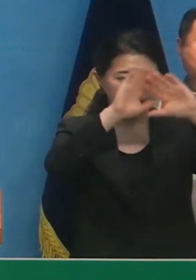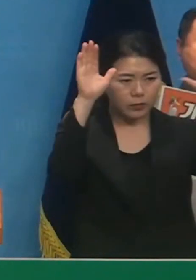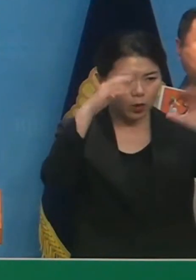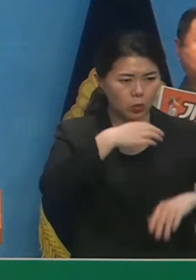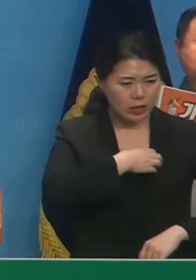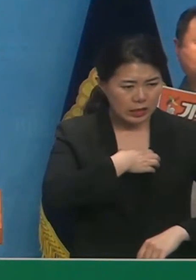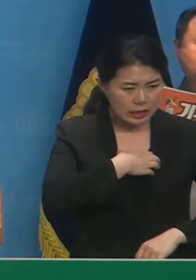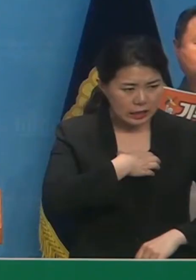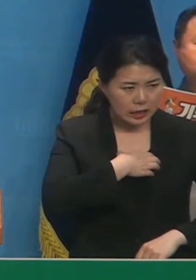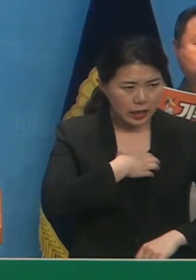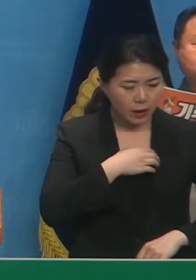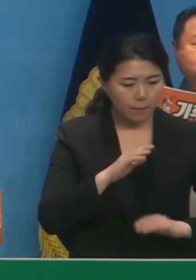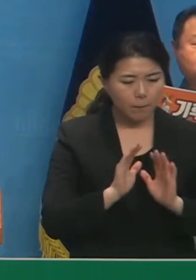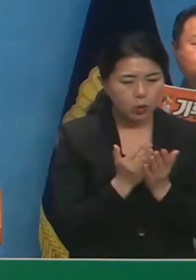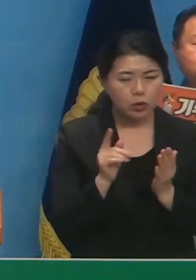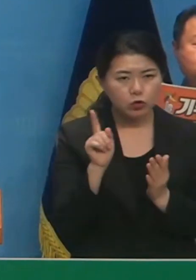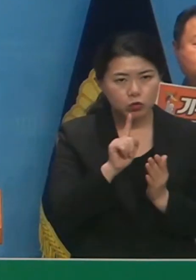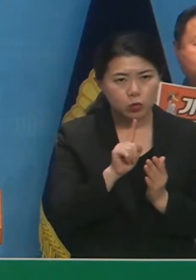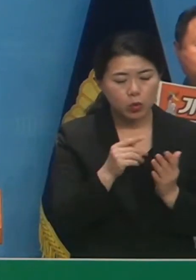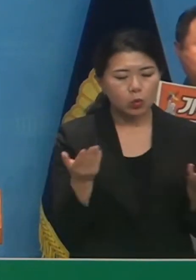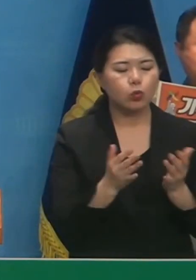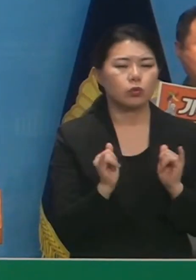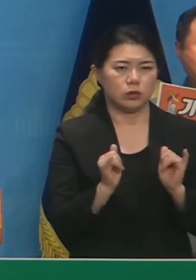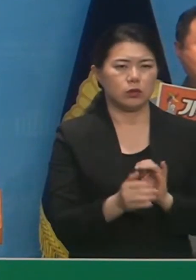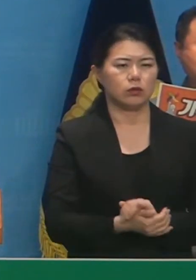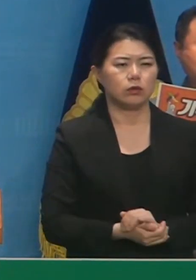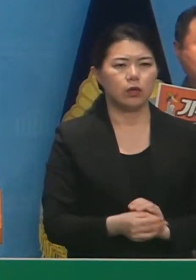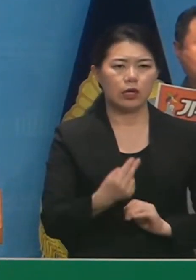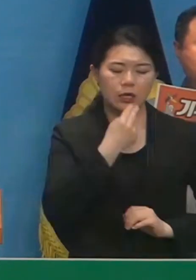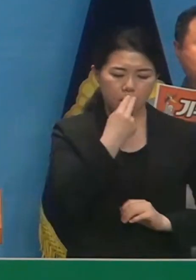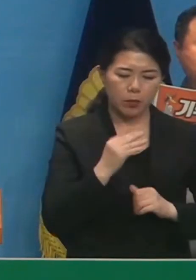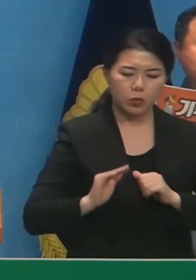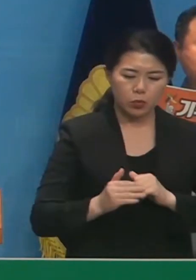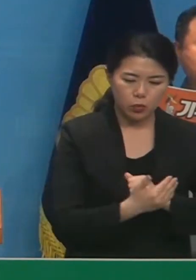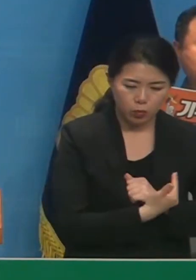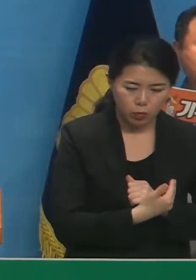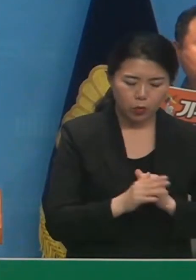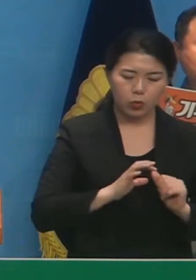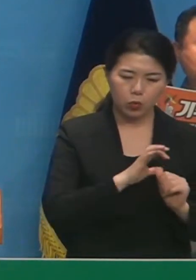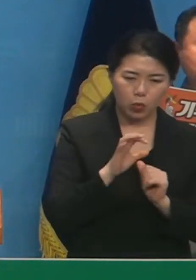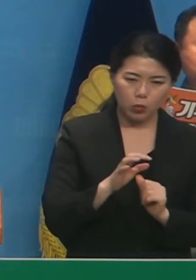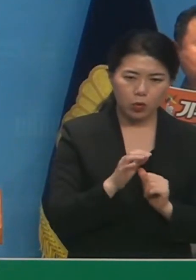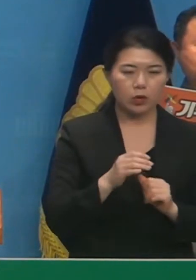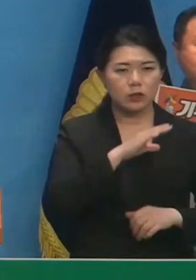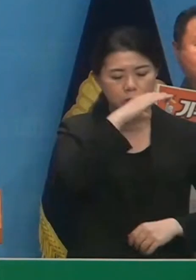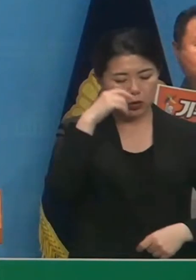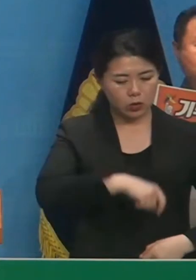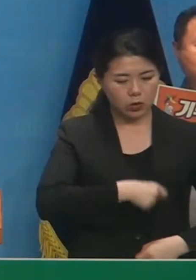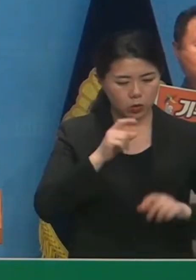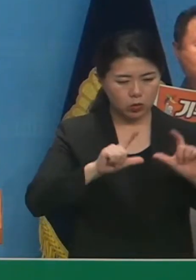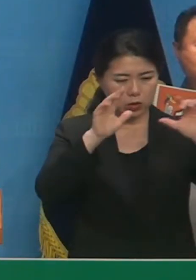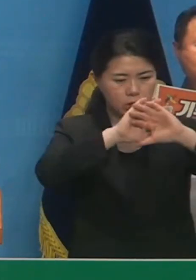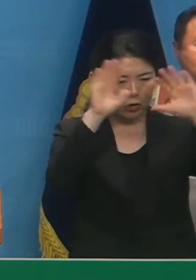기후재난의 당사자인 발전 노동자들은 생명 돌봄과 정의로운